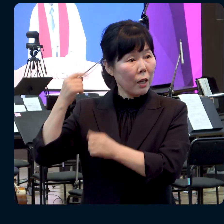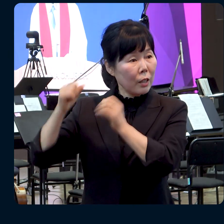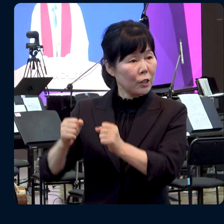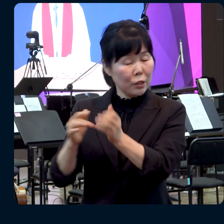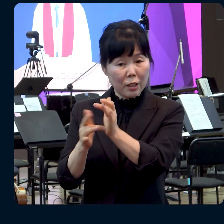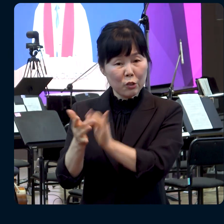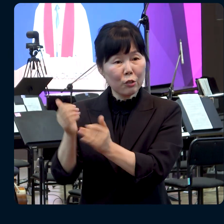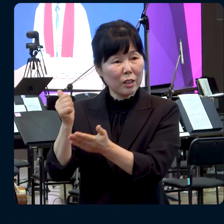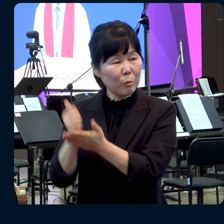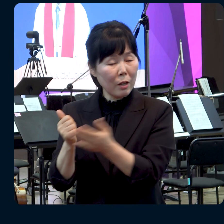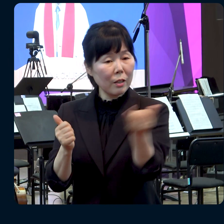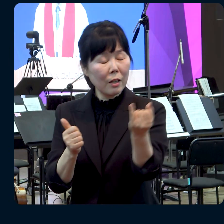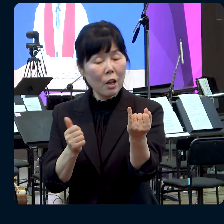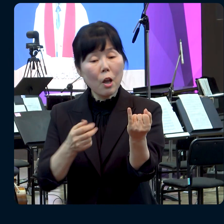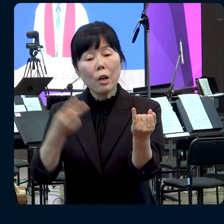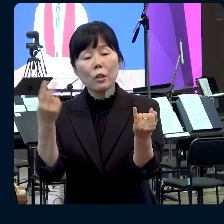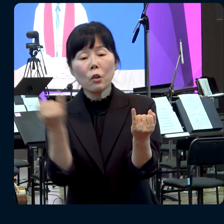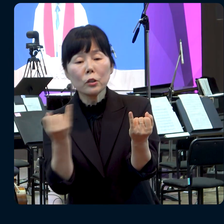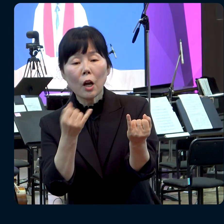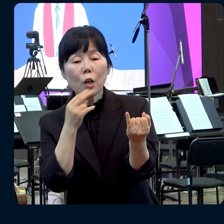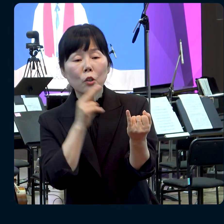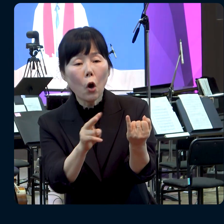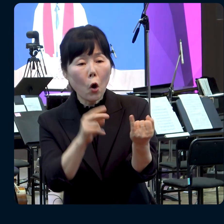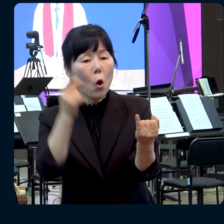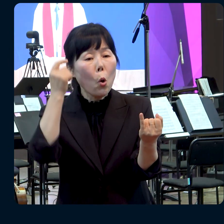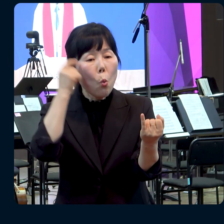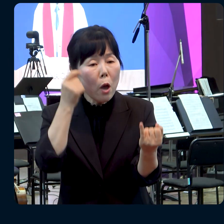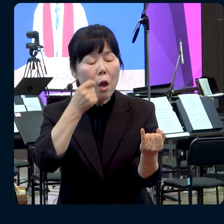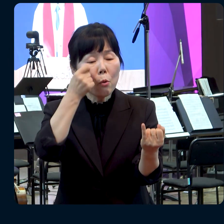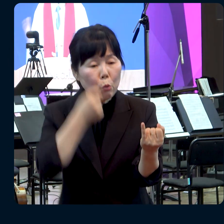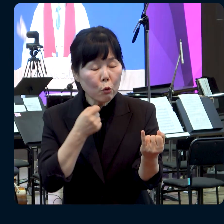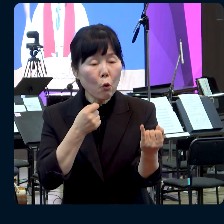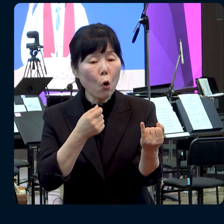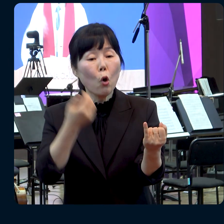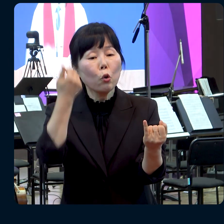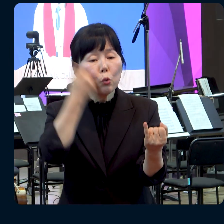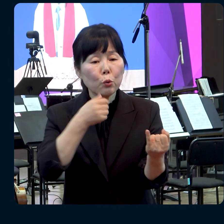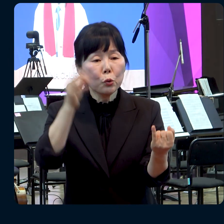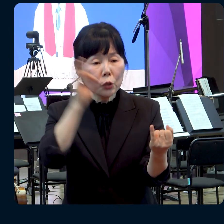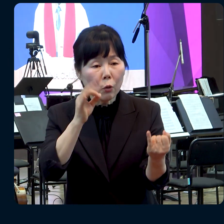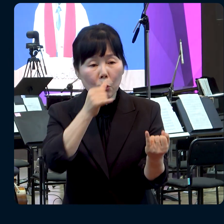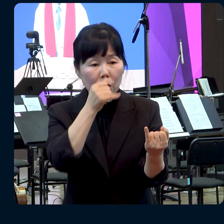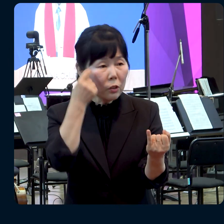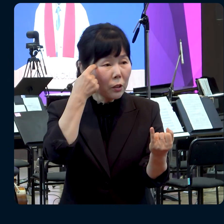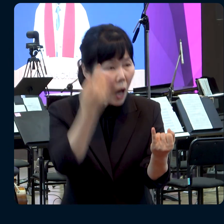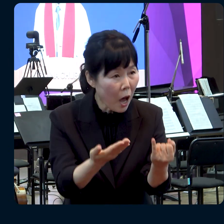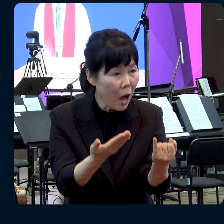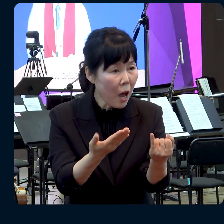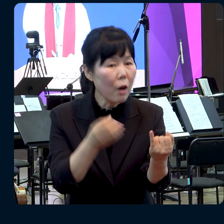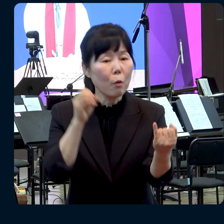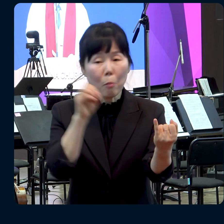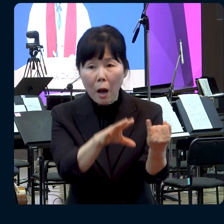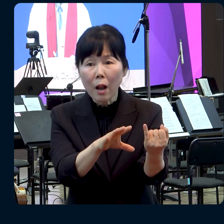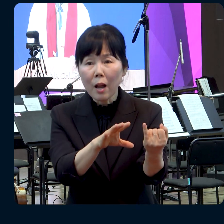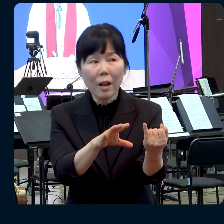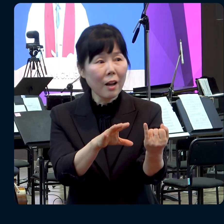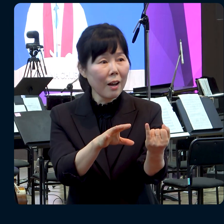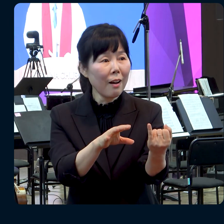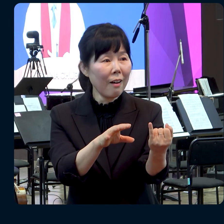예수님으로부터 여자여 어찌하여 울며 누구를 찾느냐라는 질문을 받게 됩니다. 여전히